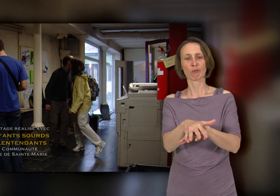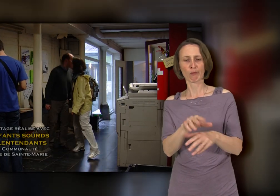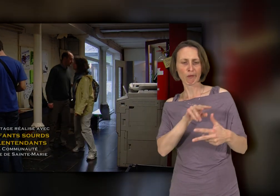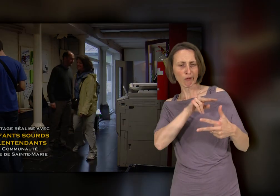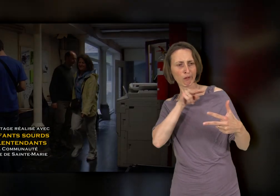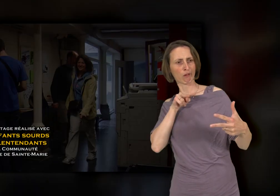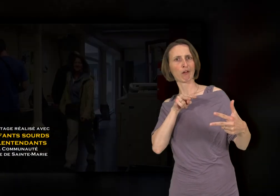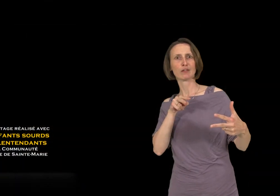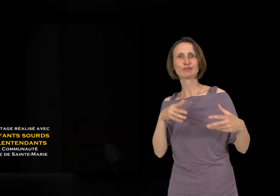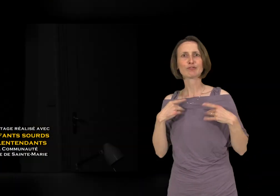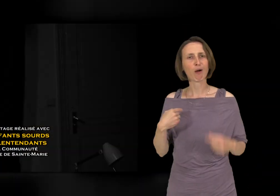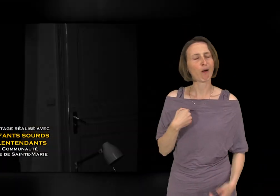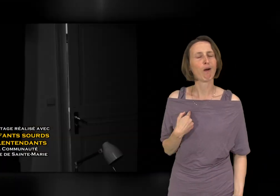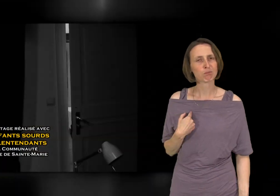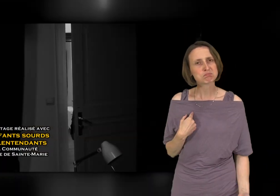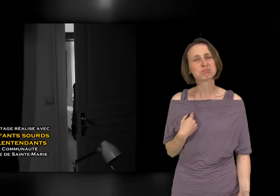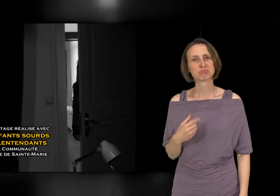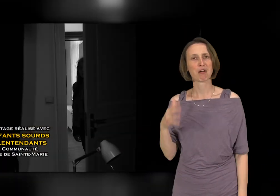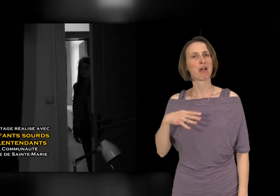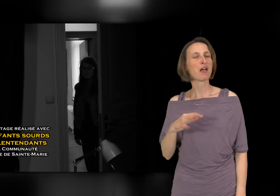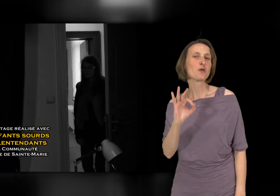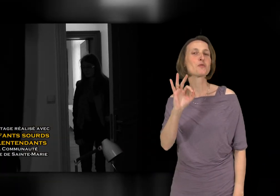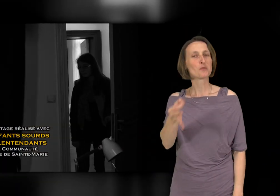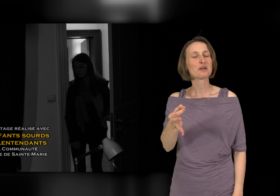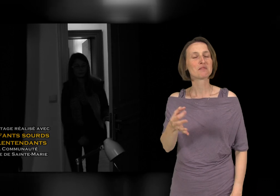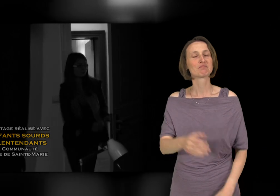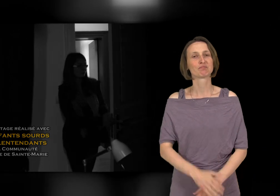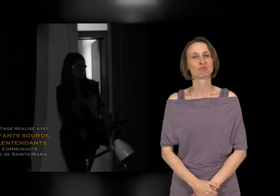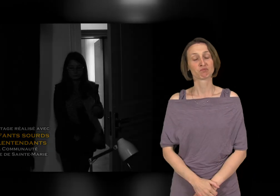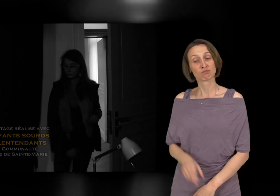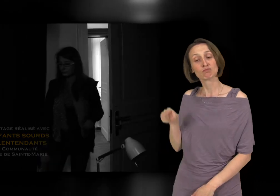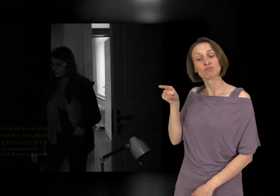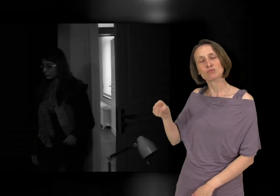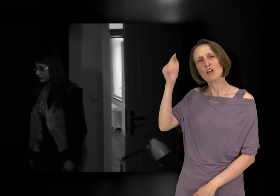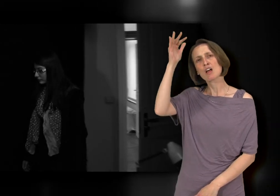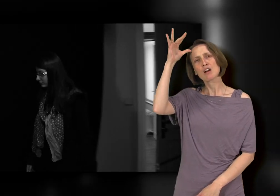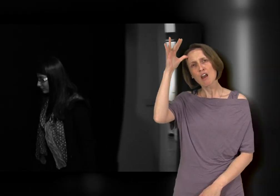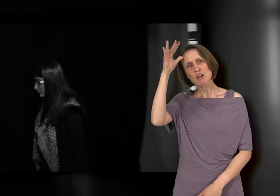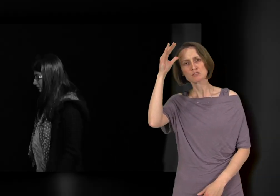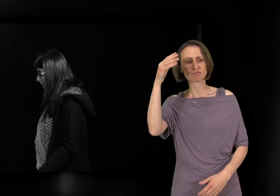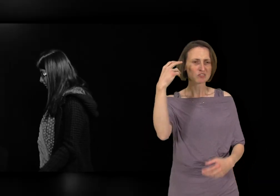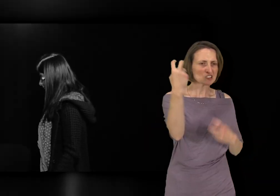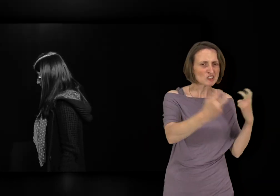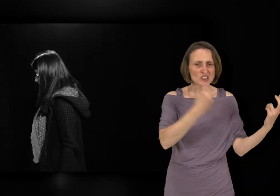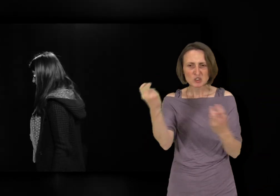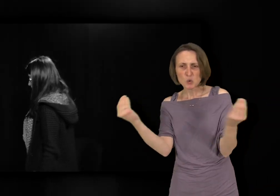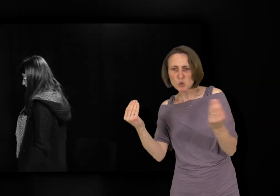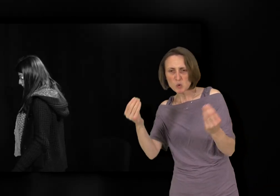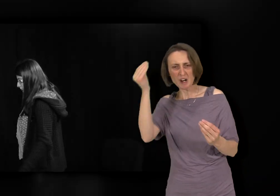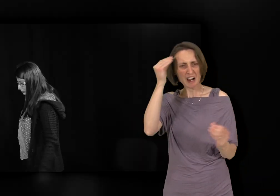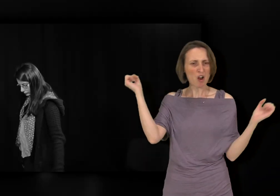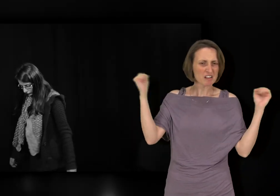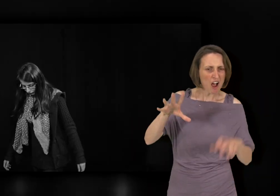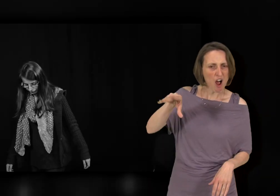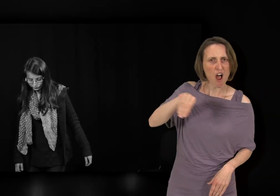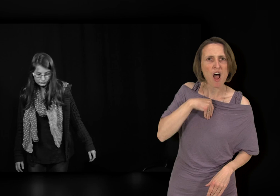l'école fondamentale de Sainte-Marie, de parler ces questions avec lui et puis avec d'autres qui étaient passés par le même questionnement, d'autres qui